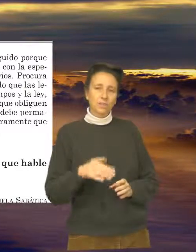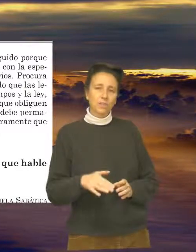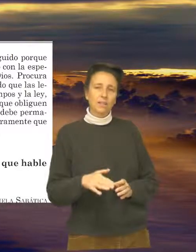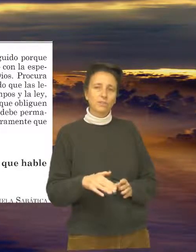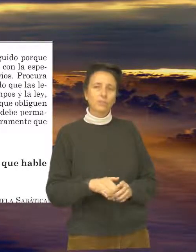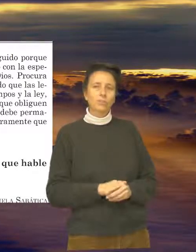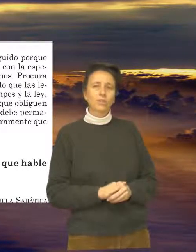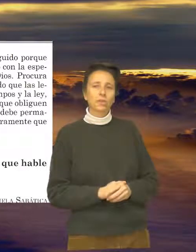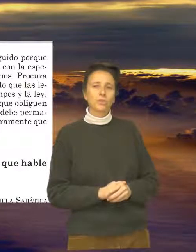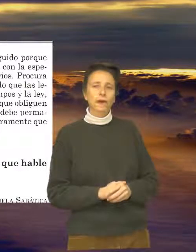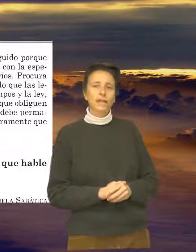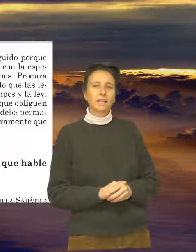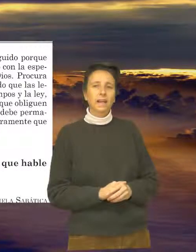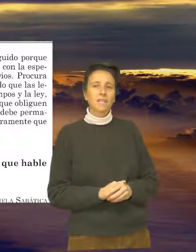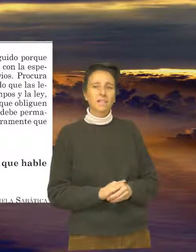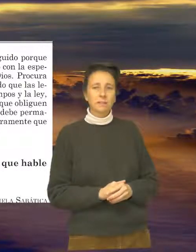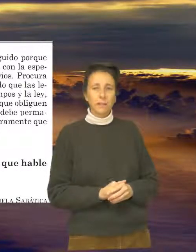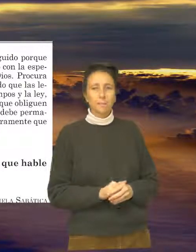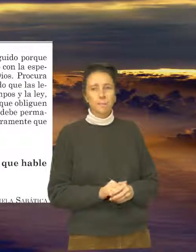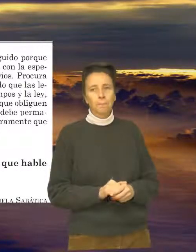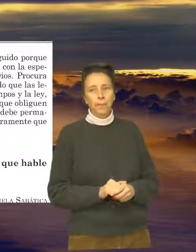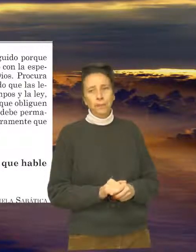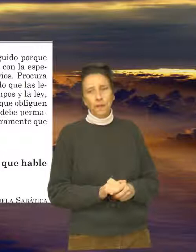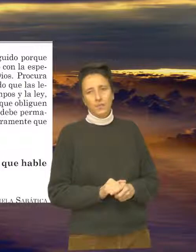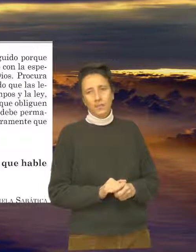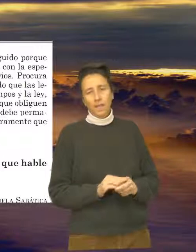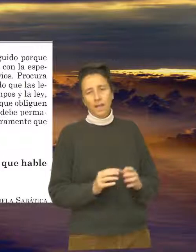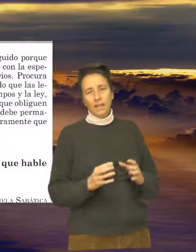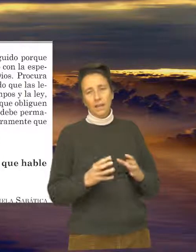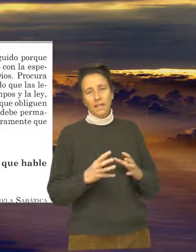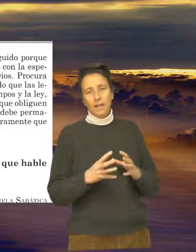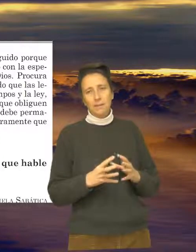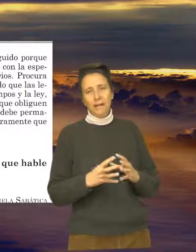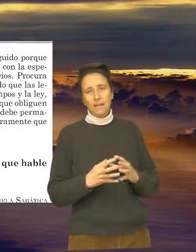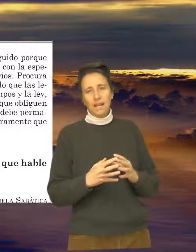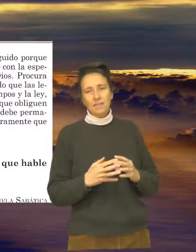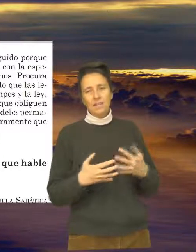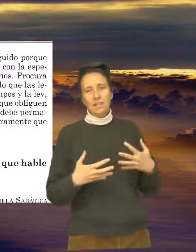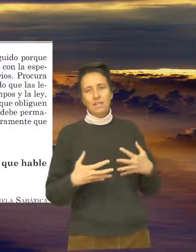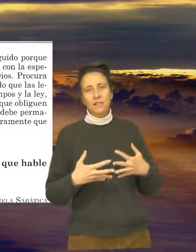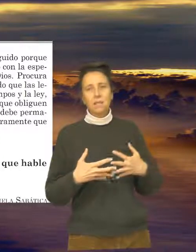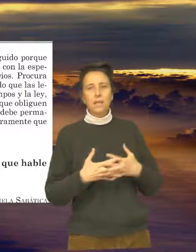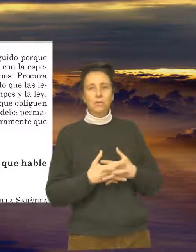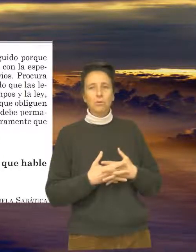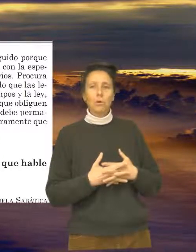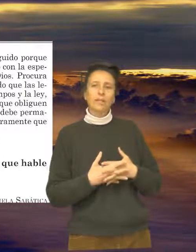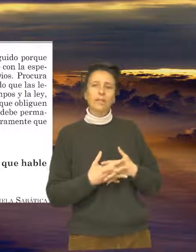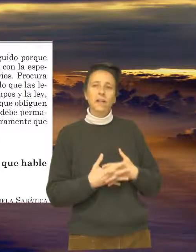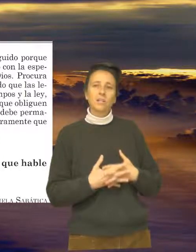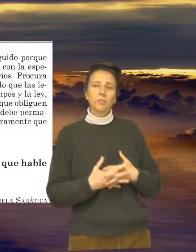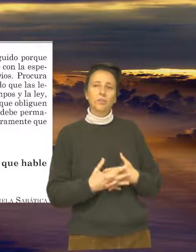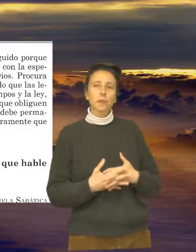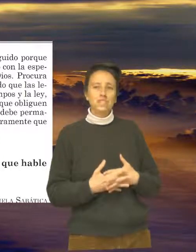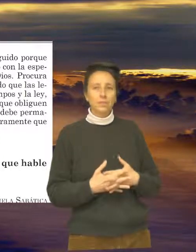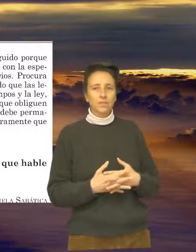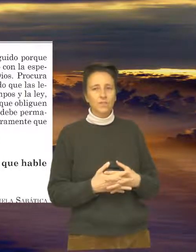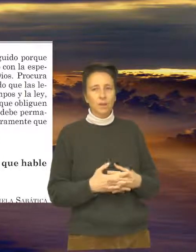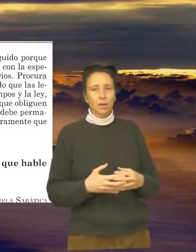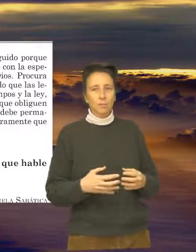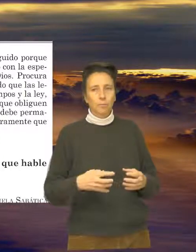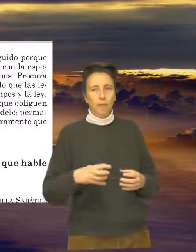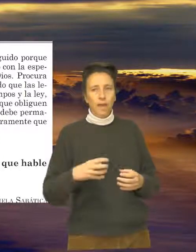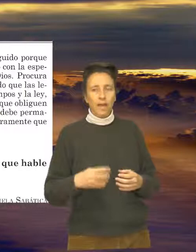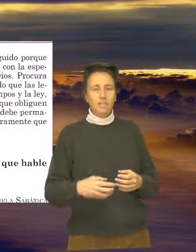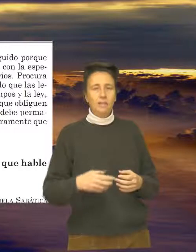pasada lección ya introducido la imagen de la bestia. Así que es la imagen de la bestia, es el vínculo entre las dos